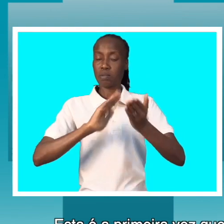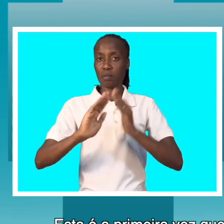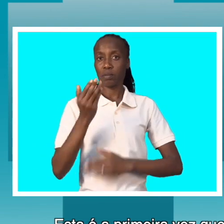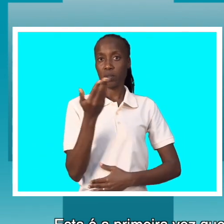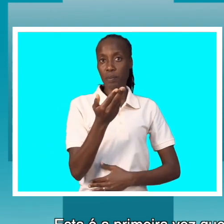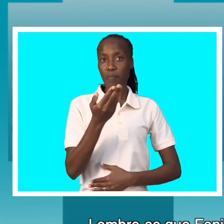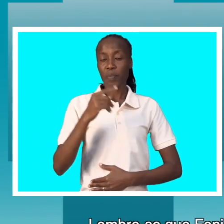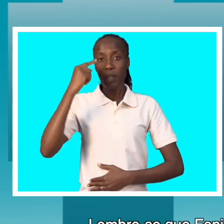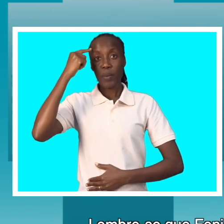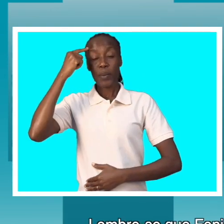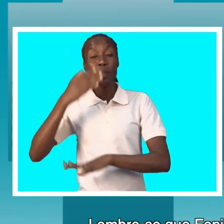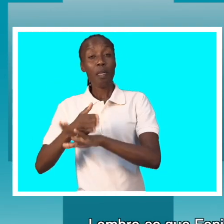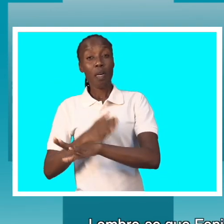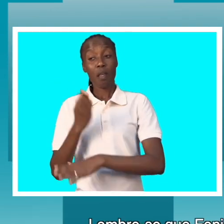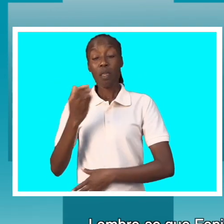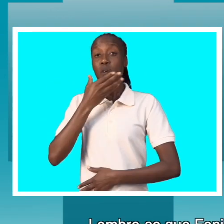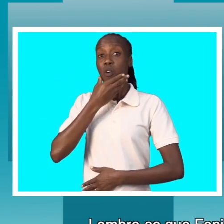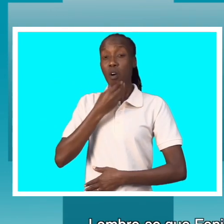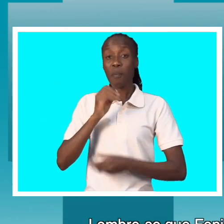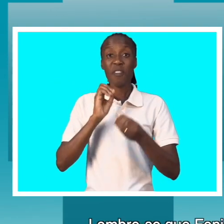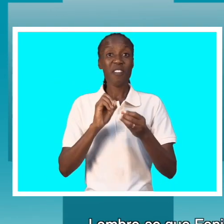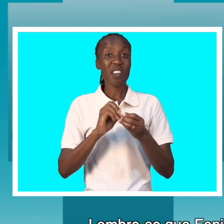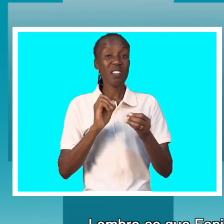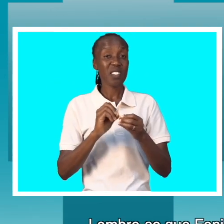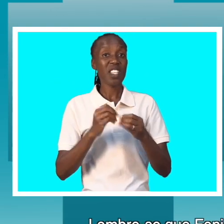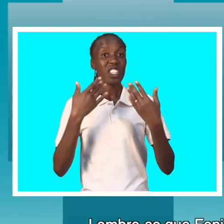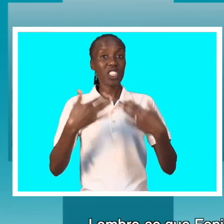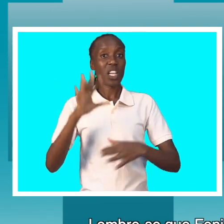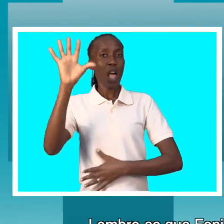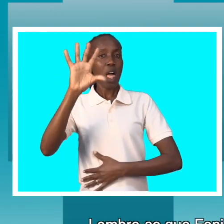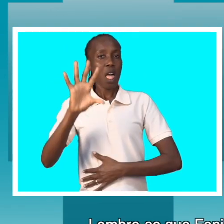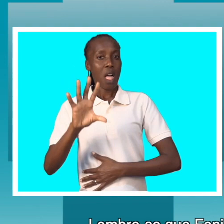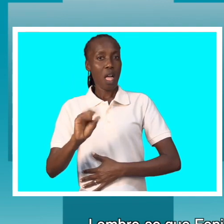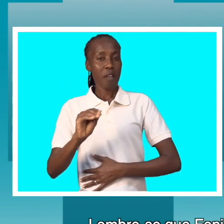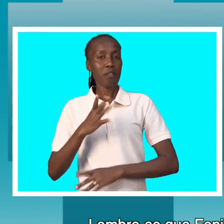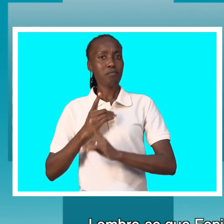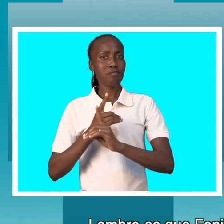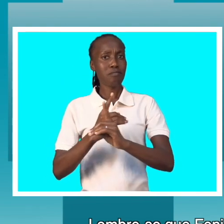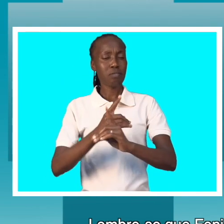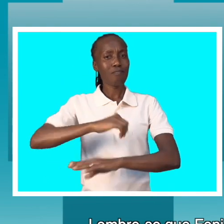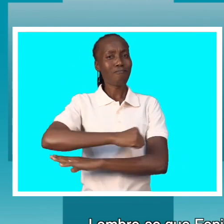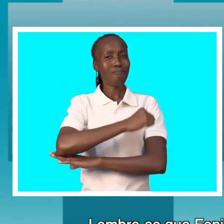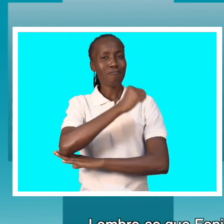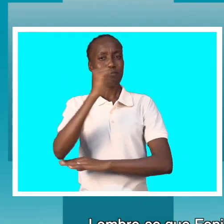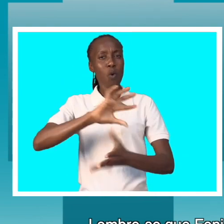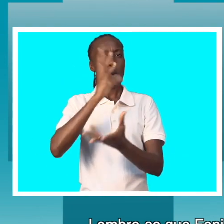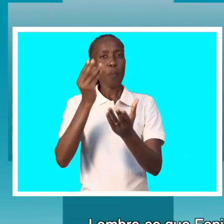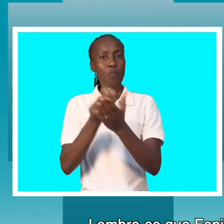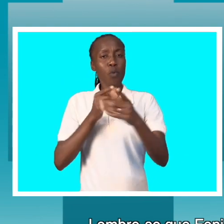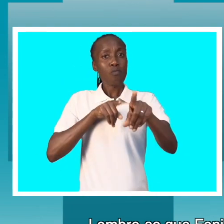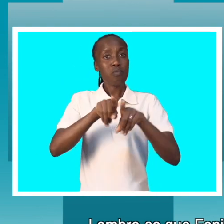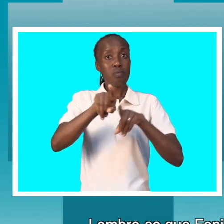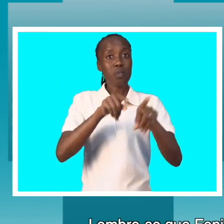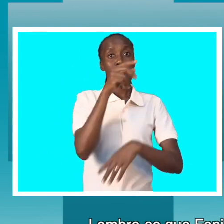marciais. Recorda-se que Fanias é recordista africano desta modalidade, tendo vencido todas as